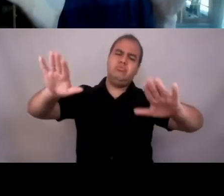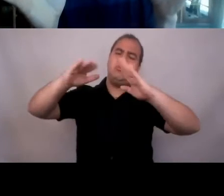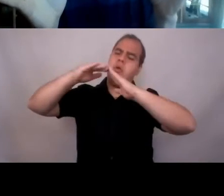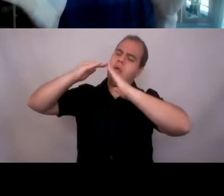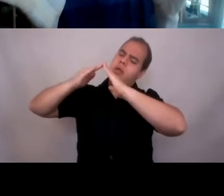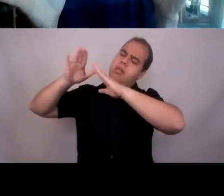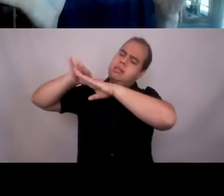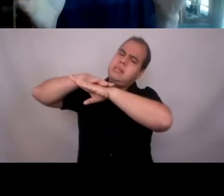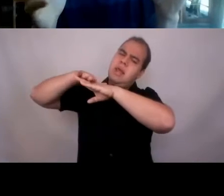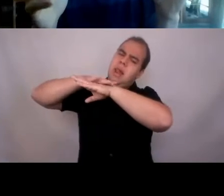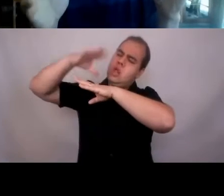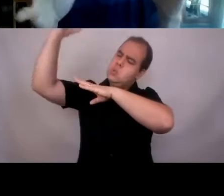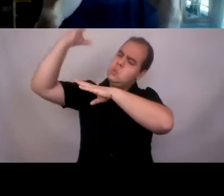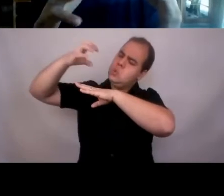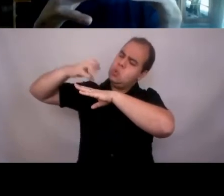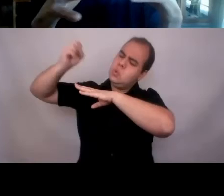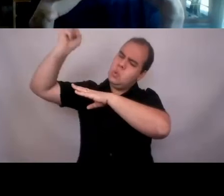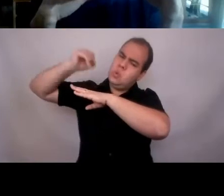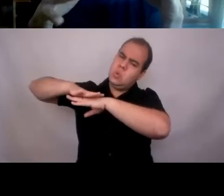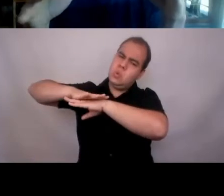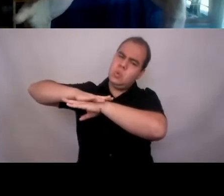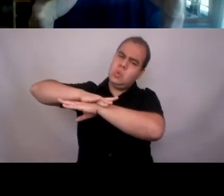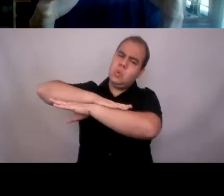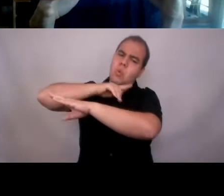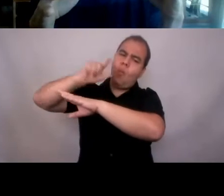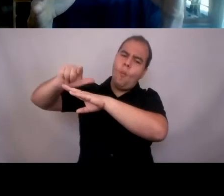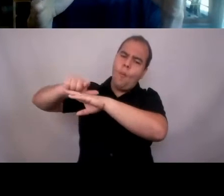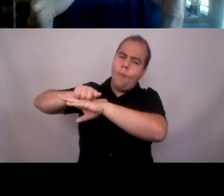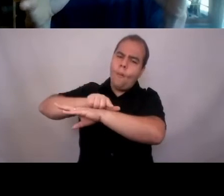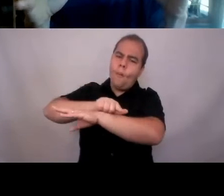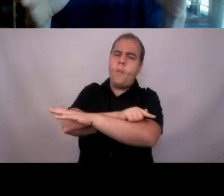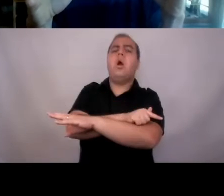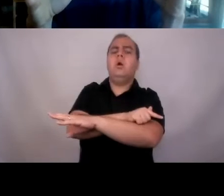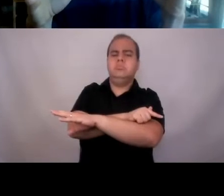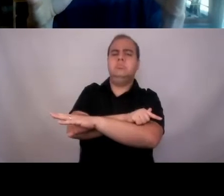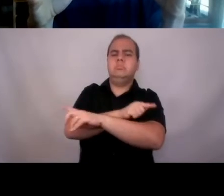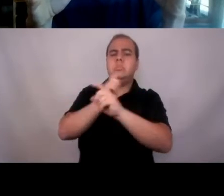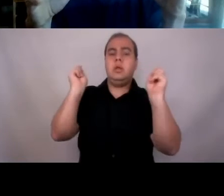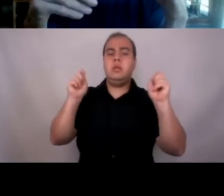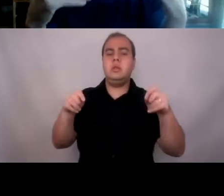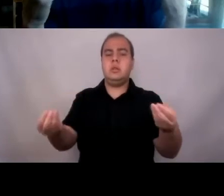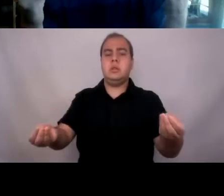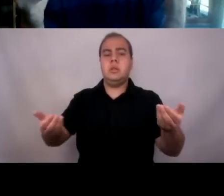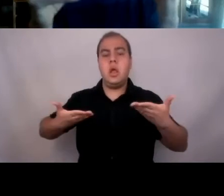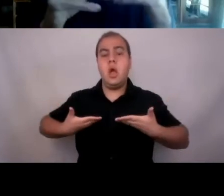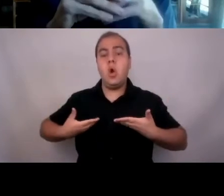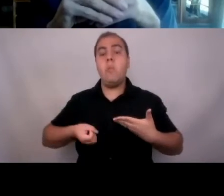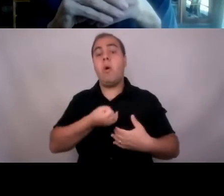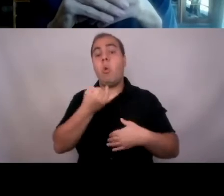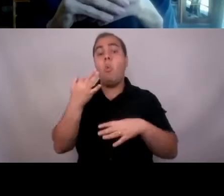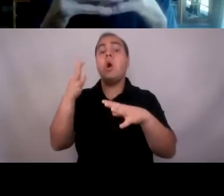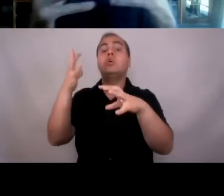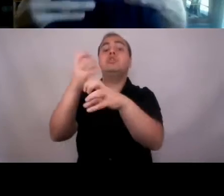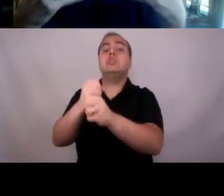em torno de 25 milímetros. Isso nos dá uma quantidade